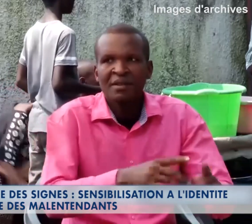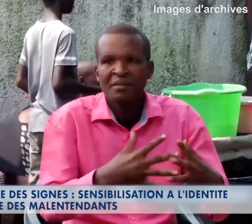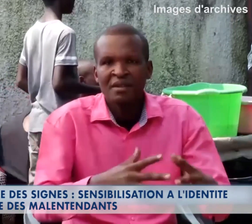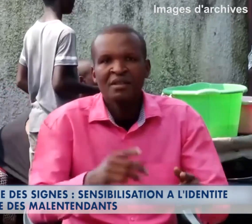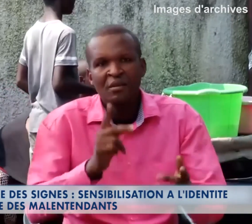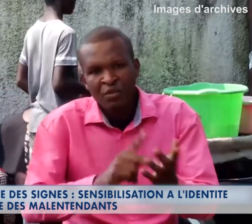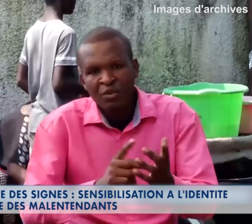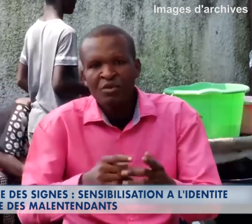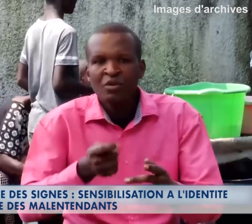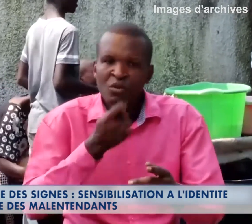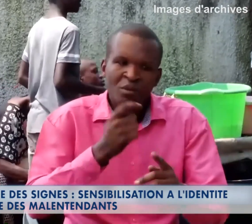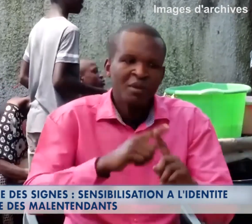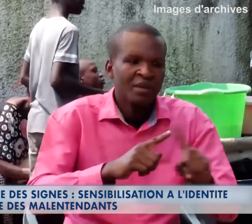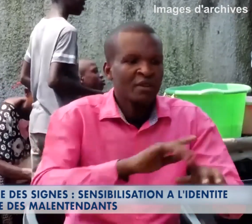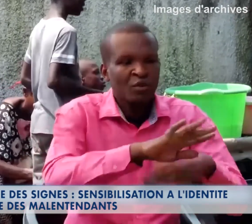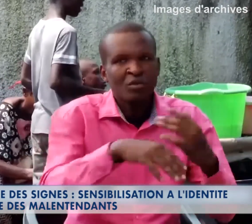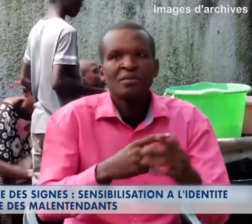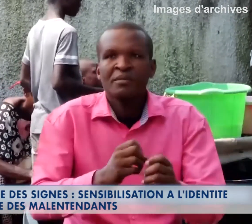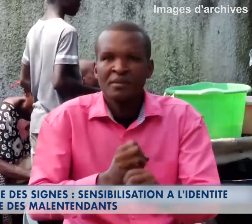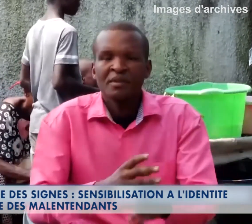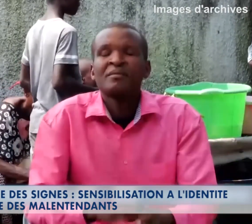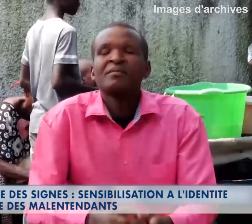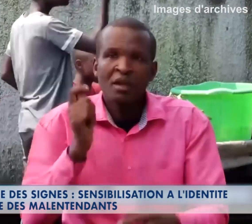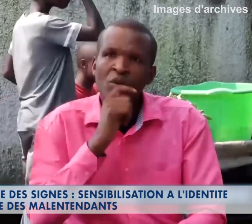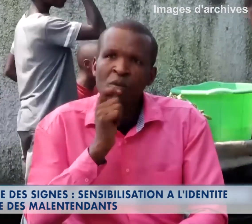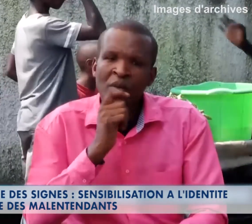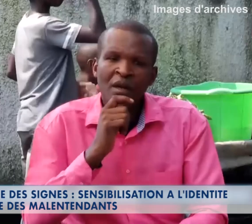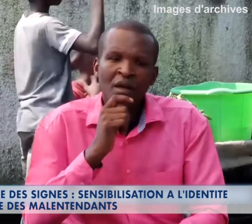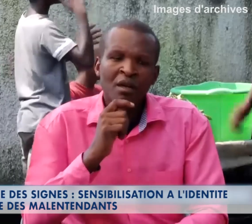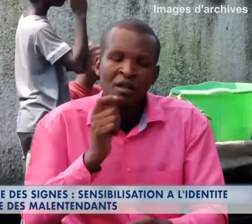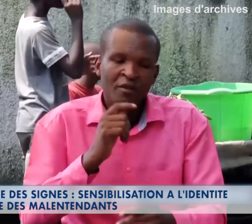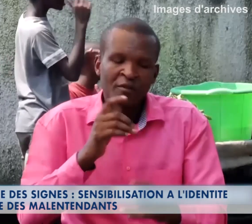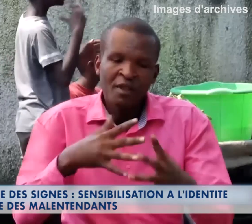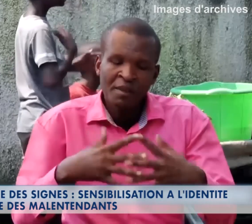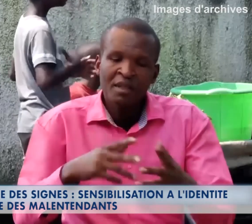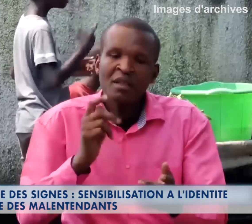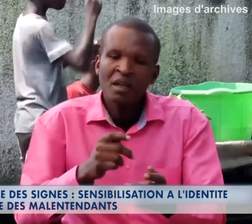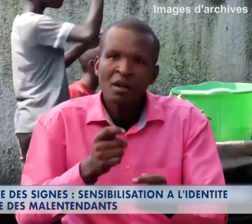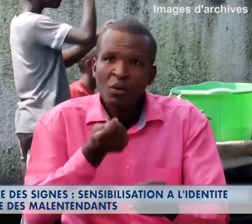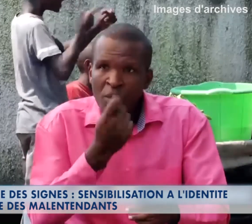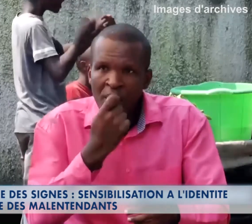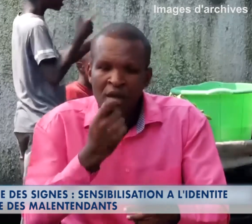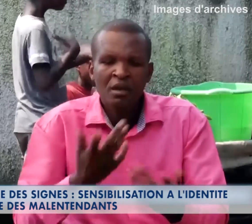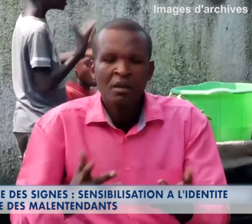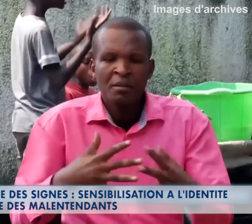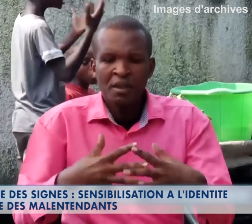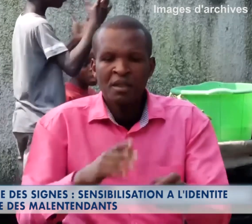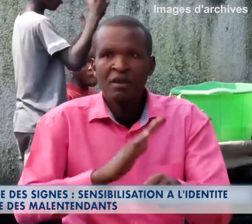machines, en tout cas, différentes sortes de machines que je fais. La machine à pondou, la machine pour faire les arachides